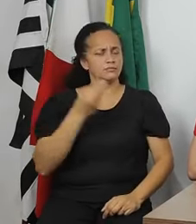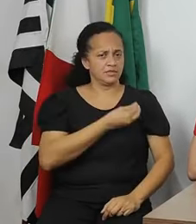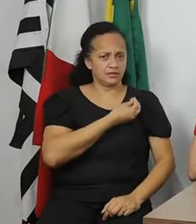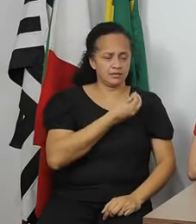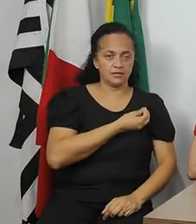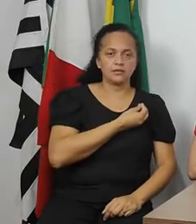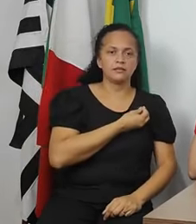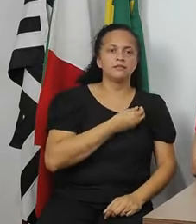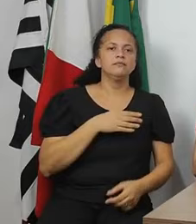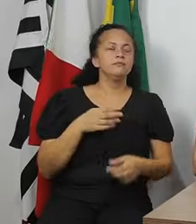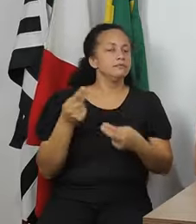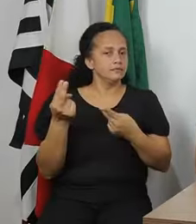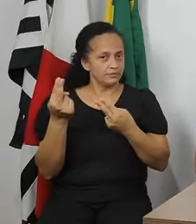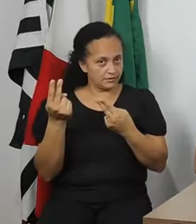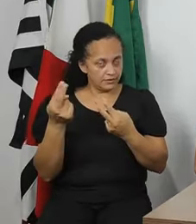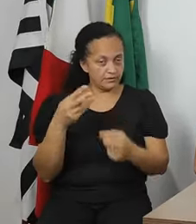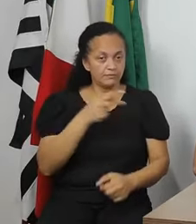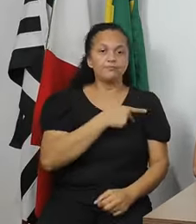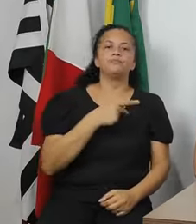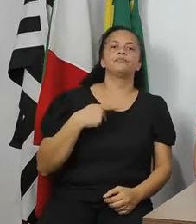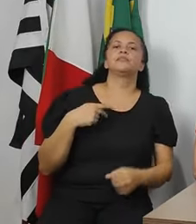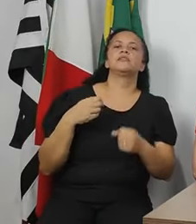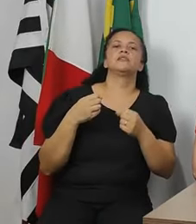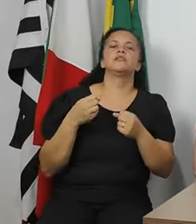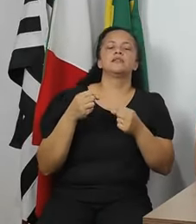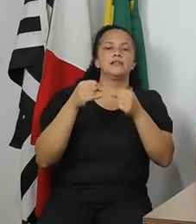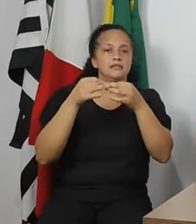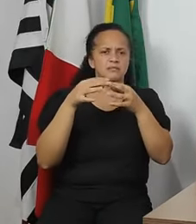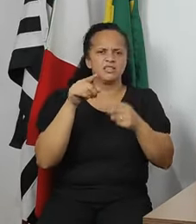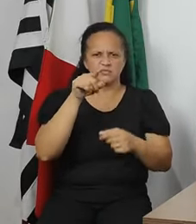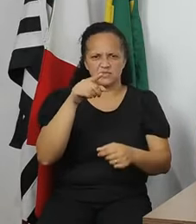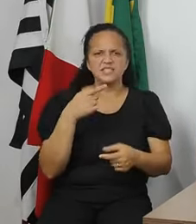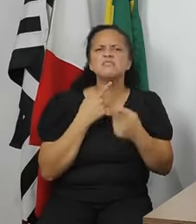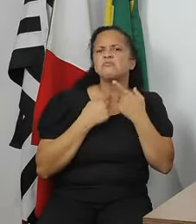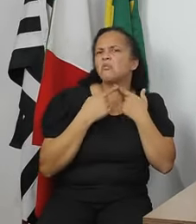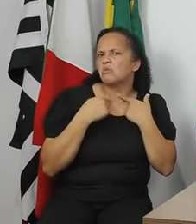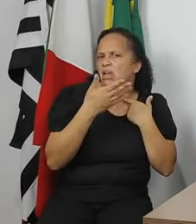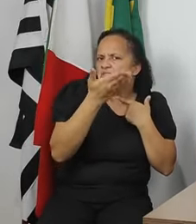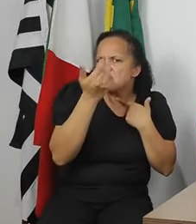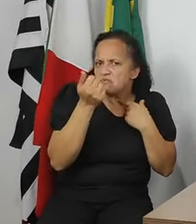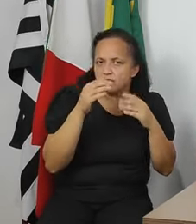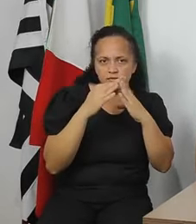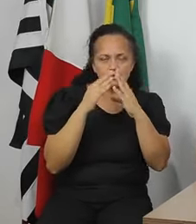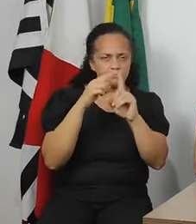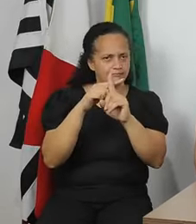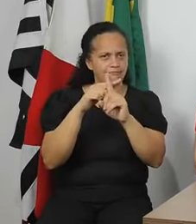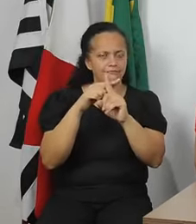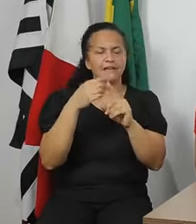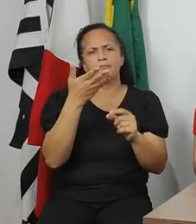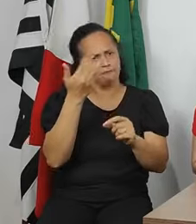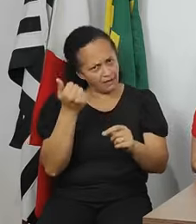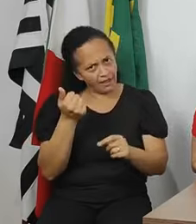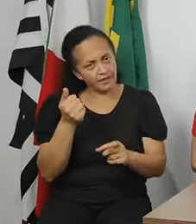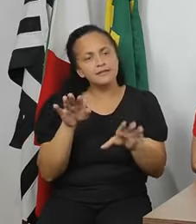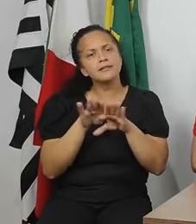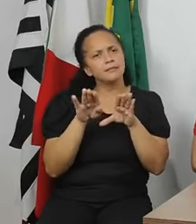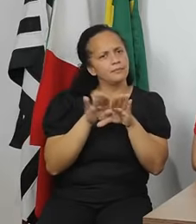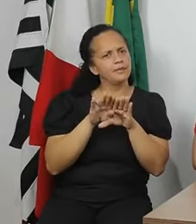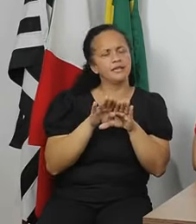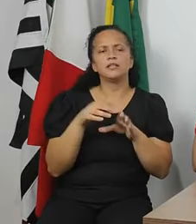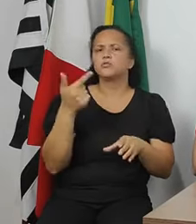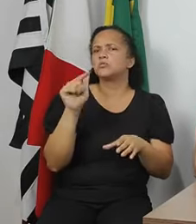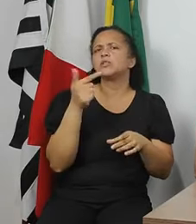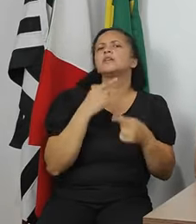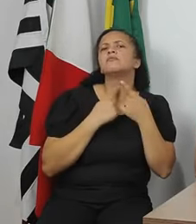de vir para a igreja, vem sem vontade mesmo. Então, assim, o processo do aprendizado do jejum, ele também parte por uma tomada de